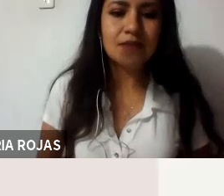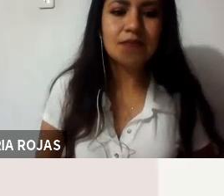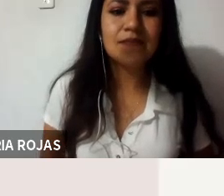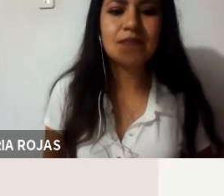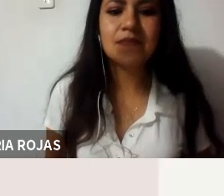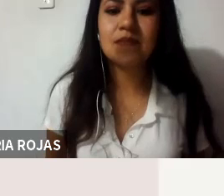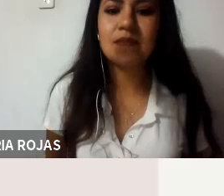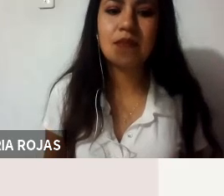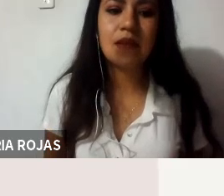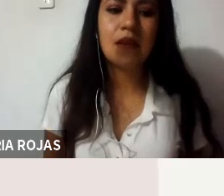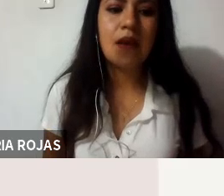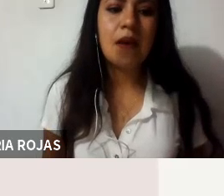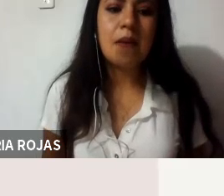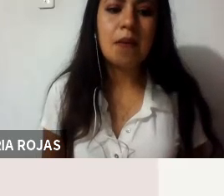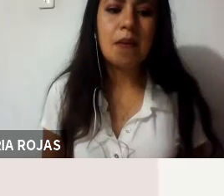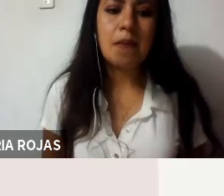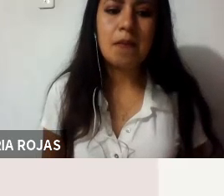Formalidades.